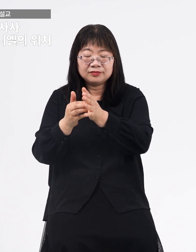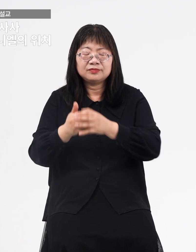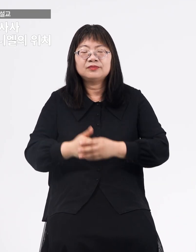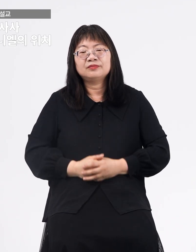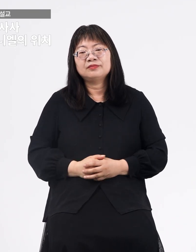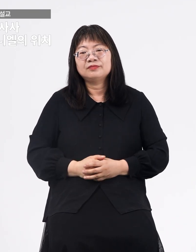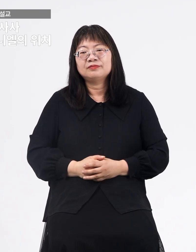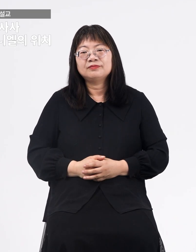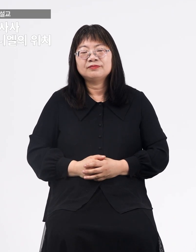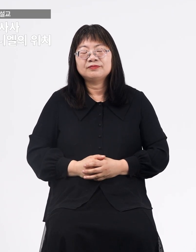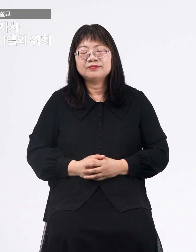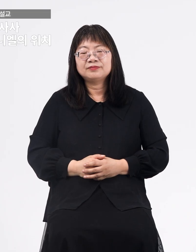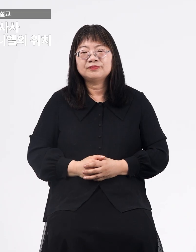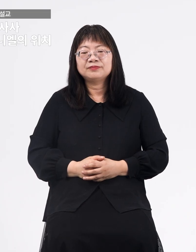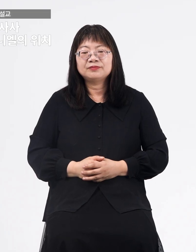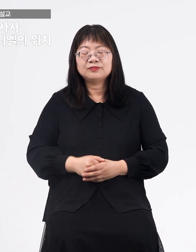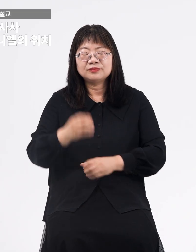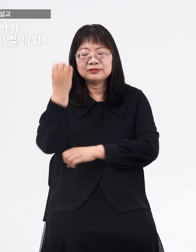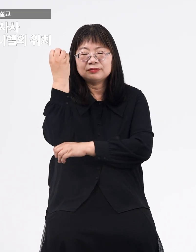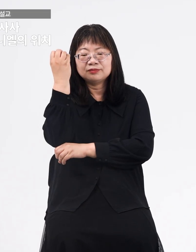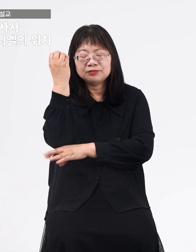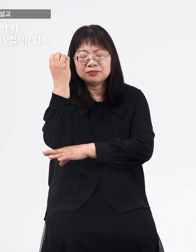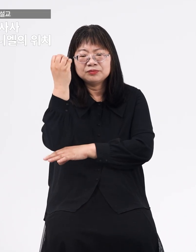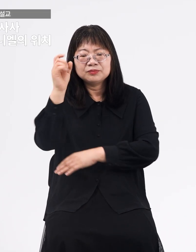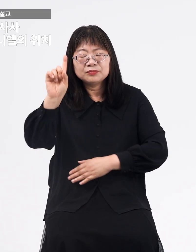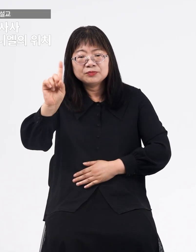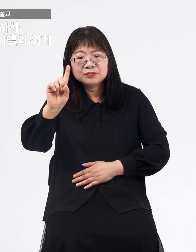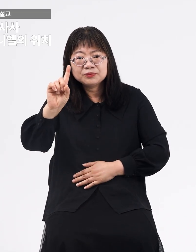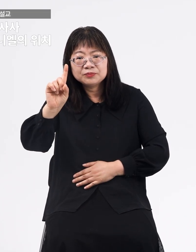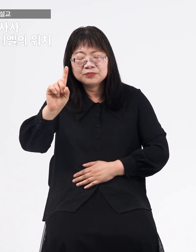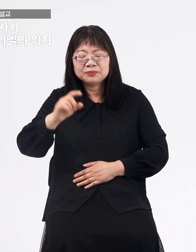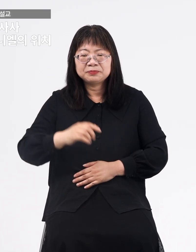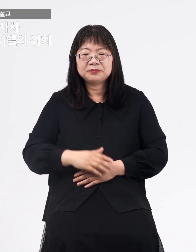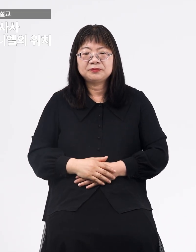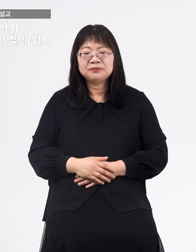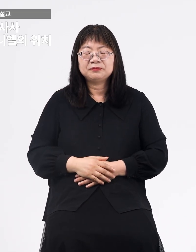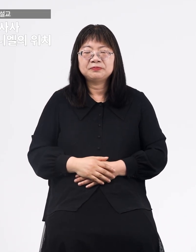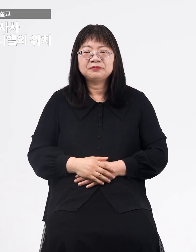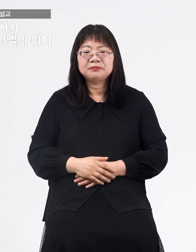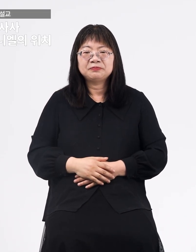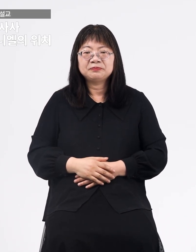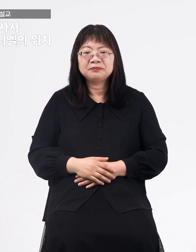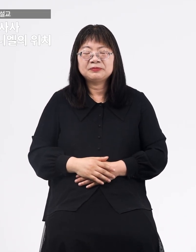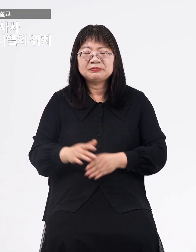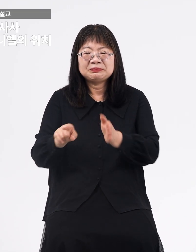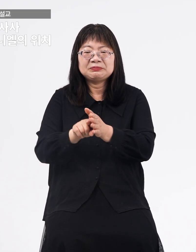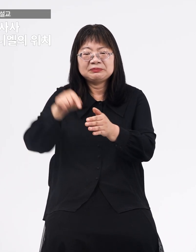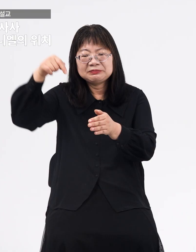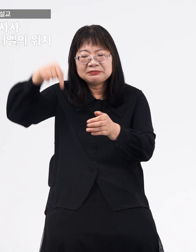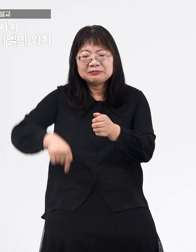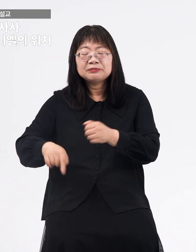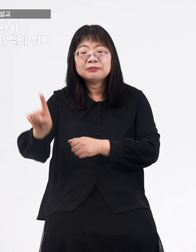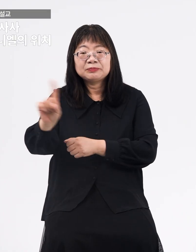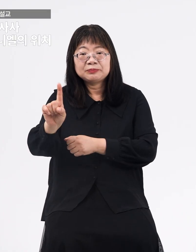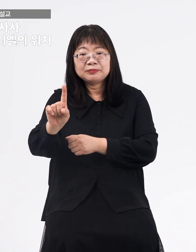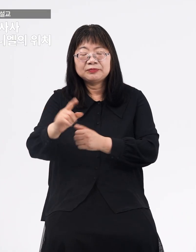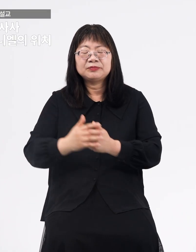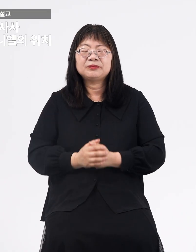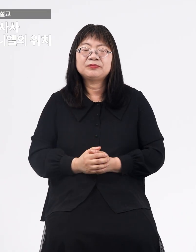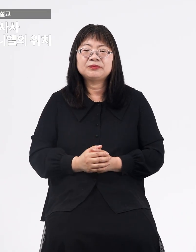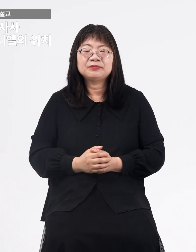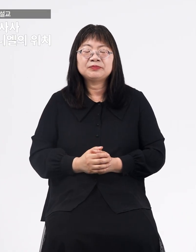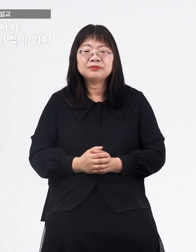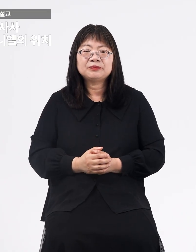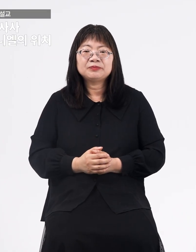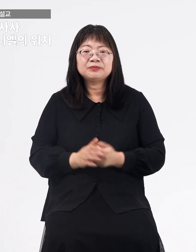근데 이 뿌리가 이때부터 얼마나 집요하게 깊어졌는지 이 이후에